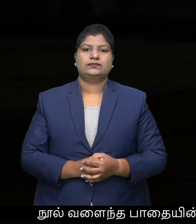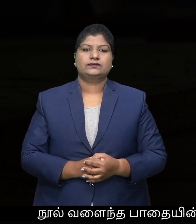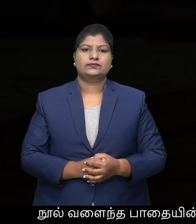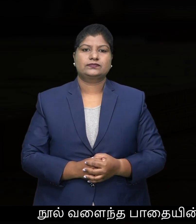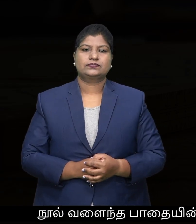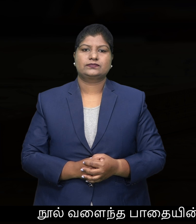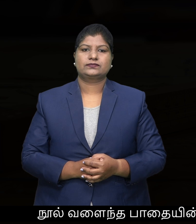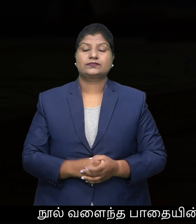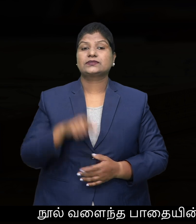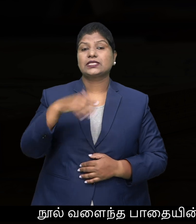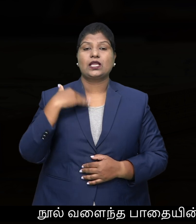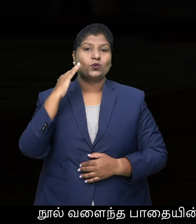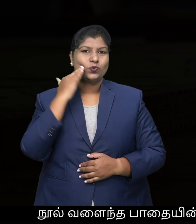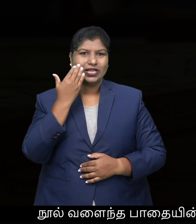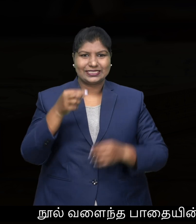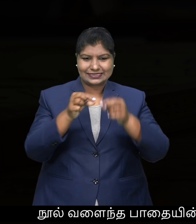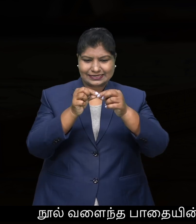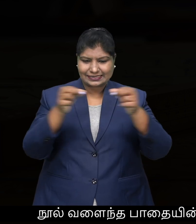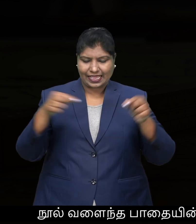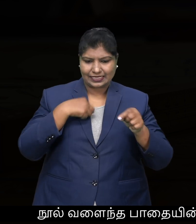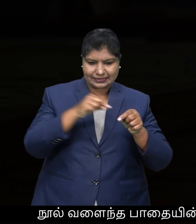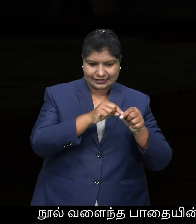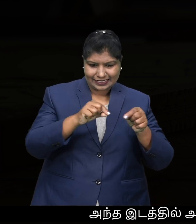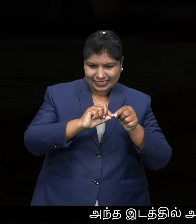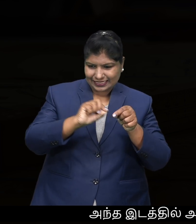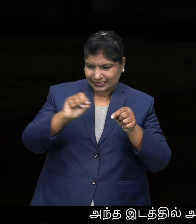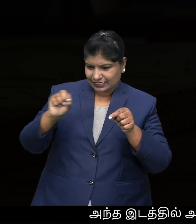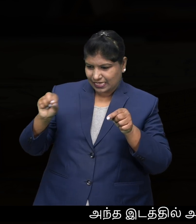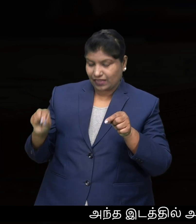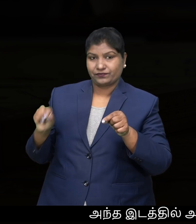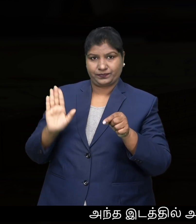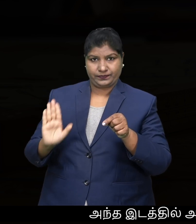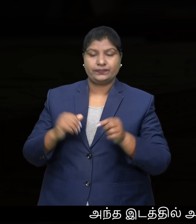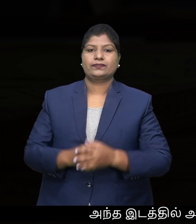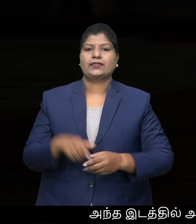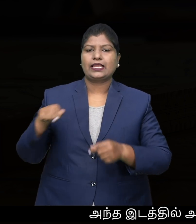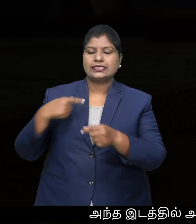நூல் வளைந்த பாதையின் முடிவை அடையும் போது அந்த இடத்தில் அதை வெட்டுங்கள்.